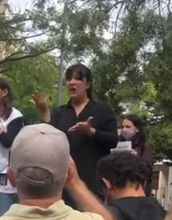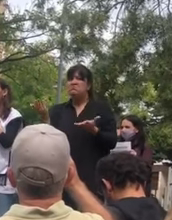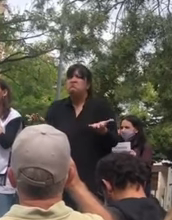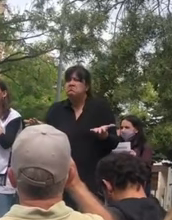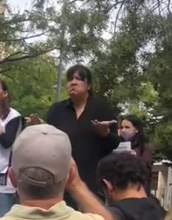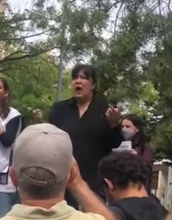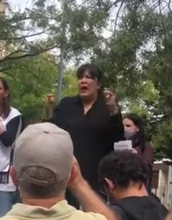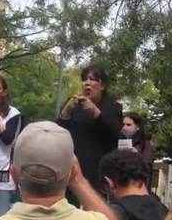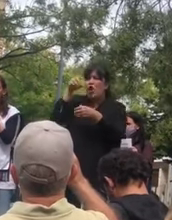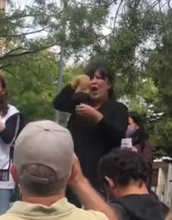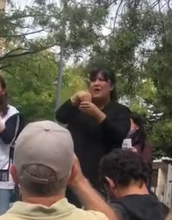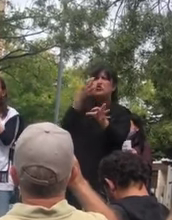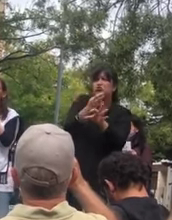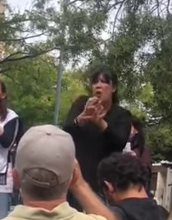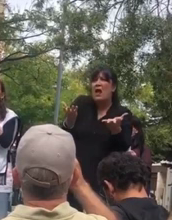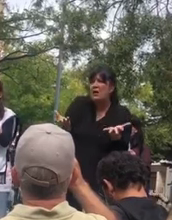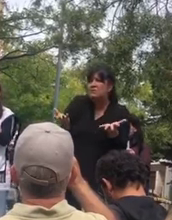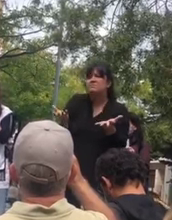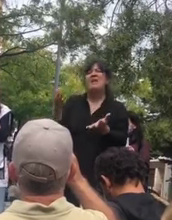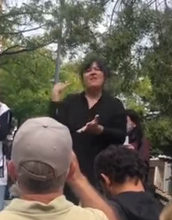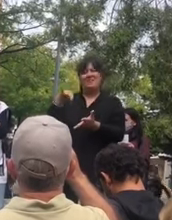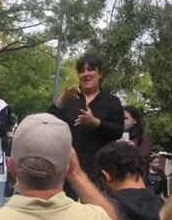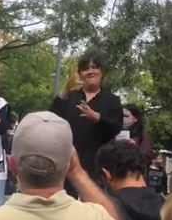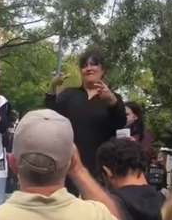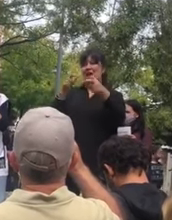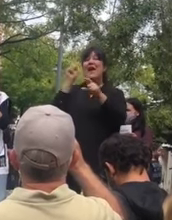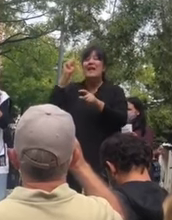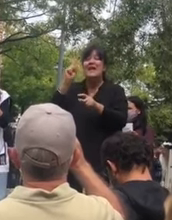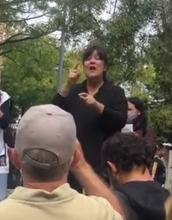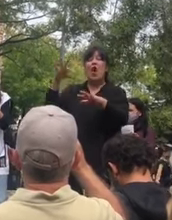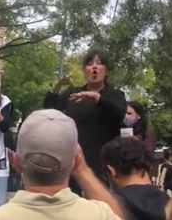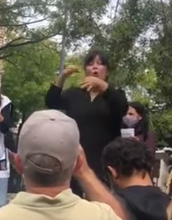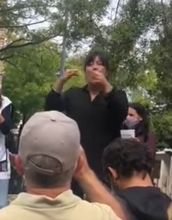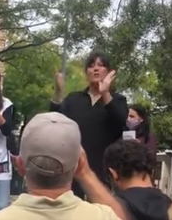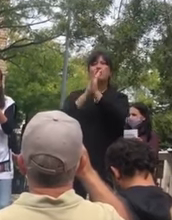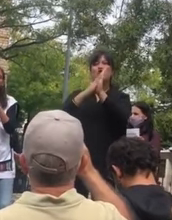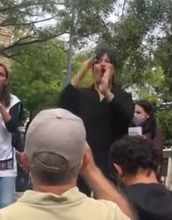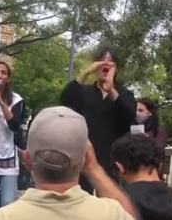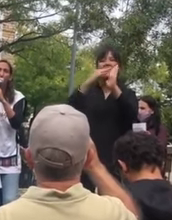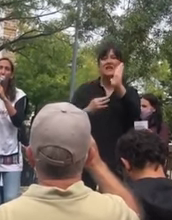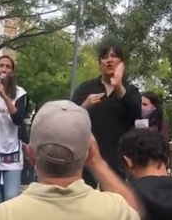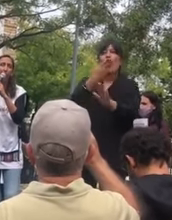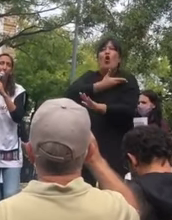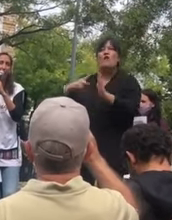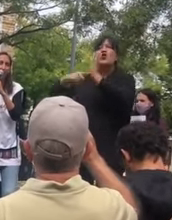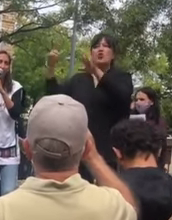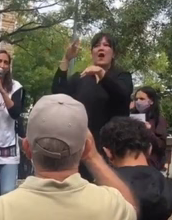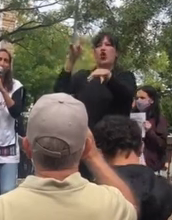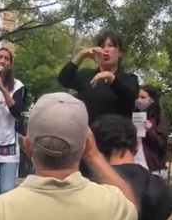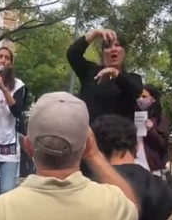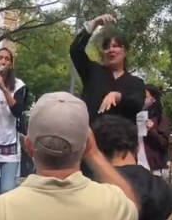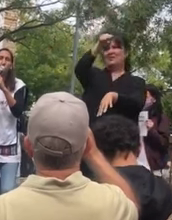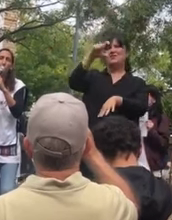reuniones en la escuela y compromisos por escrito del gobierno de la ciudad de que no van a tocar